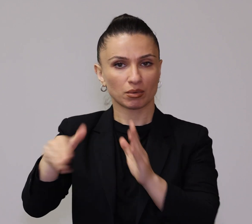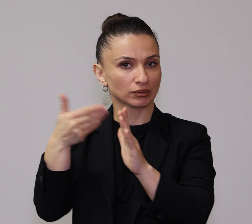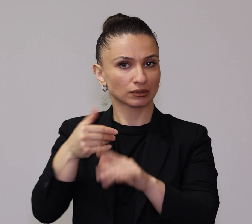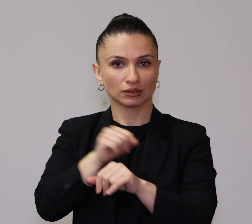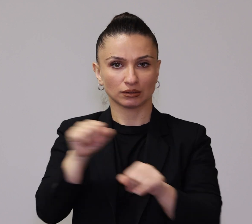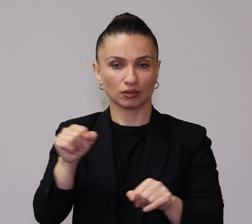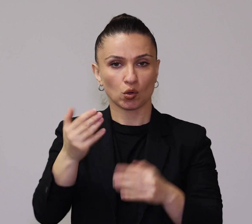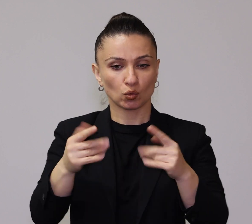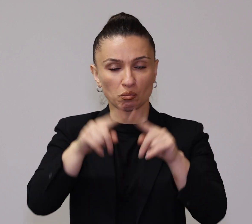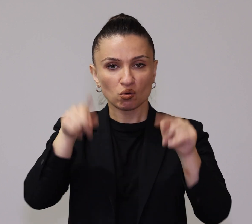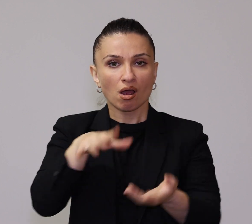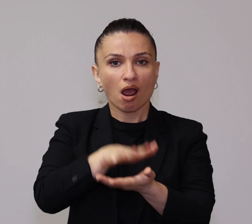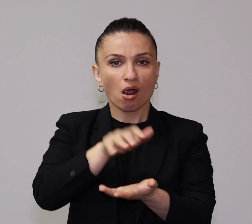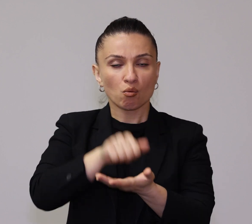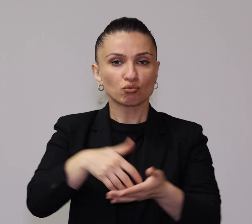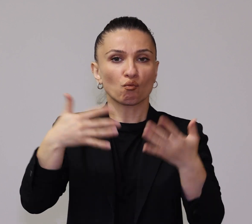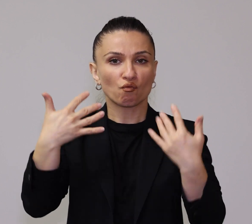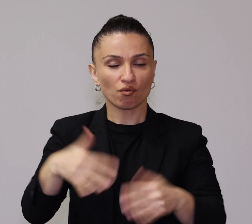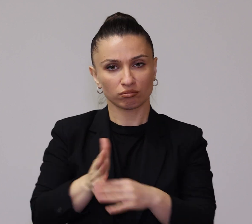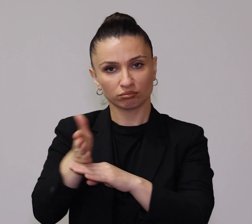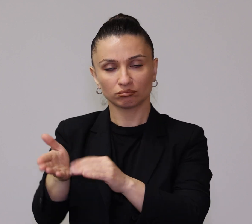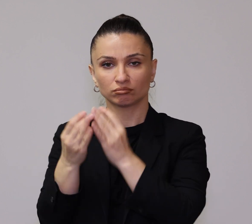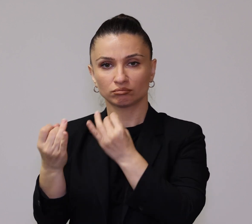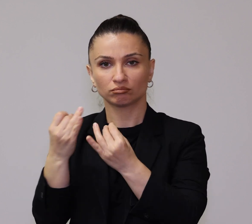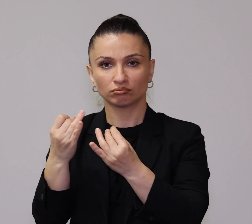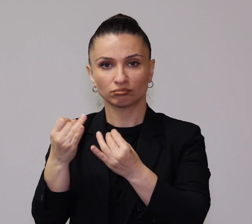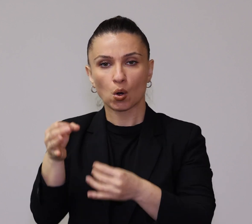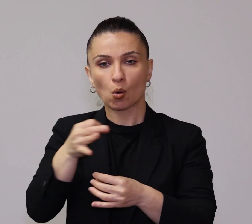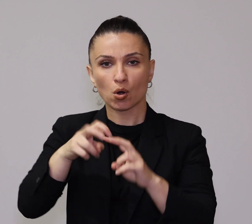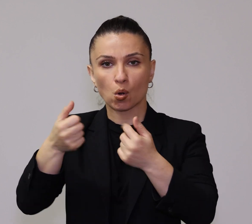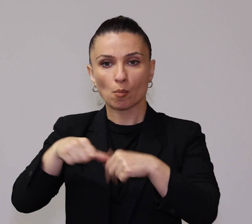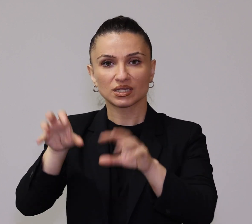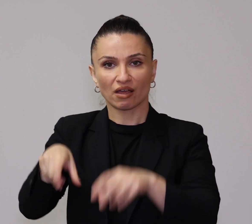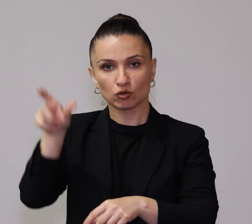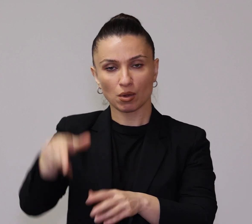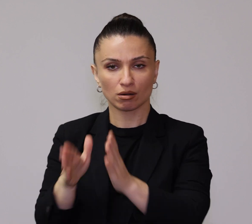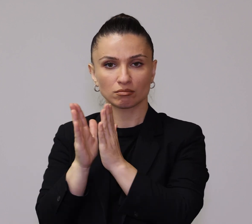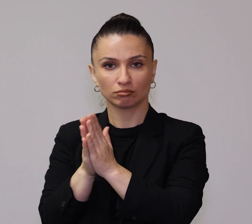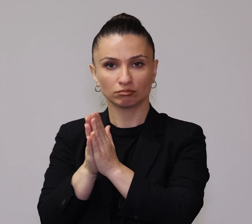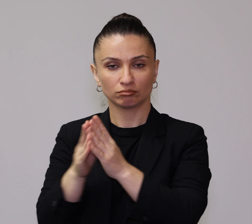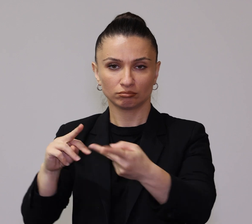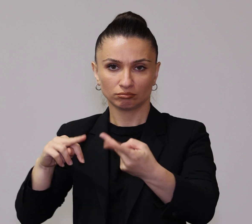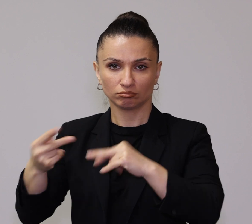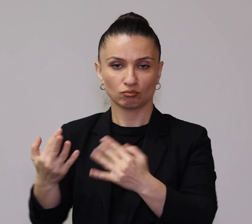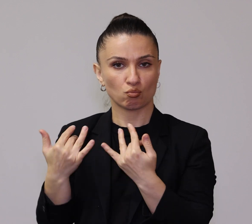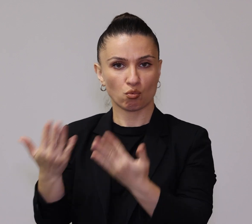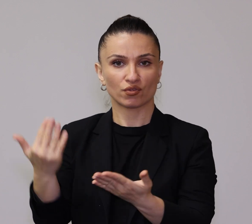თუ გაგიფუჭდათ საარჩევნო ბიულეტენი, მიმართეთ საუბნო საარჩევნო კომისიის თავმჯდომარეს და მოითხოვეთ ახალი